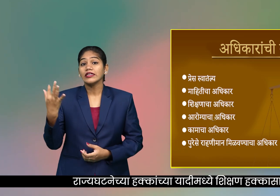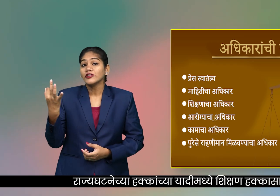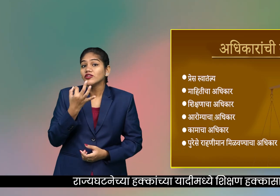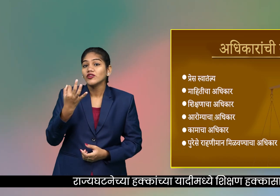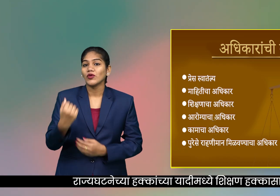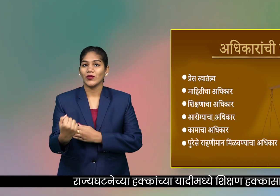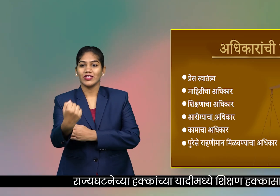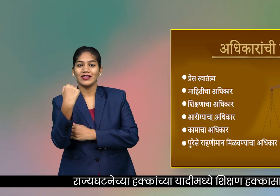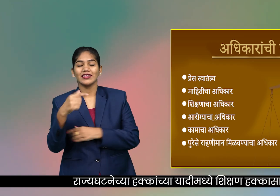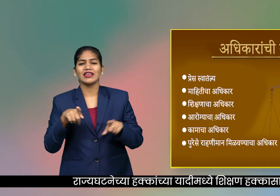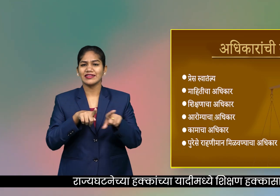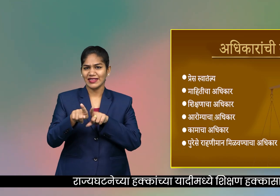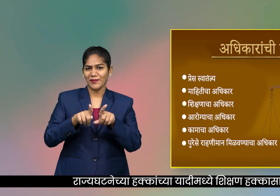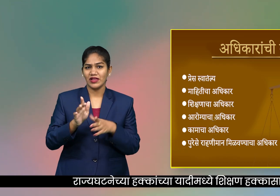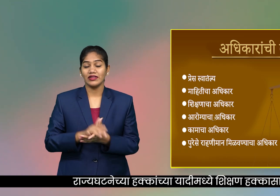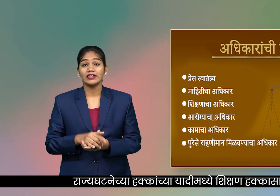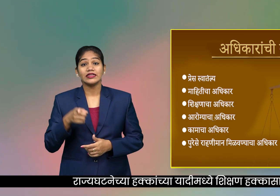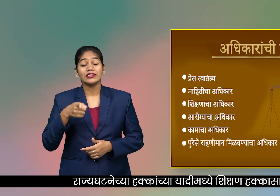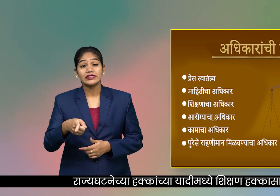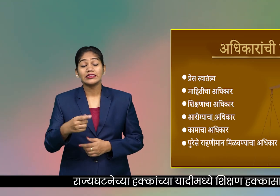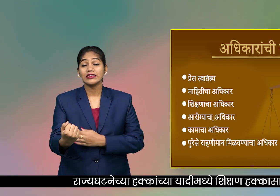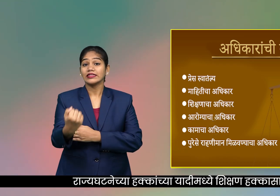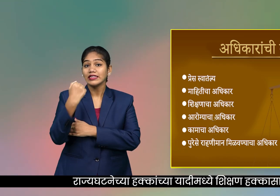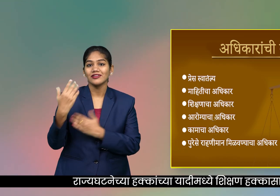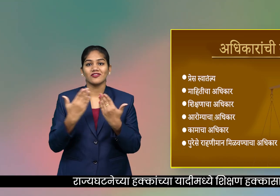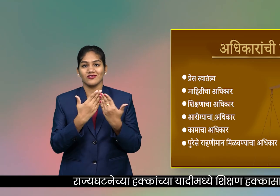राज्यघटनेच्या हक्कांचे यादीमध्ये शिक्षण हक्कासारखे नवे